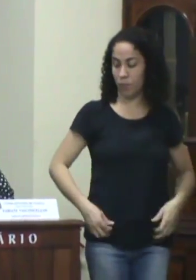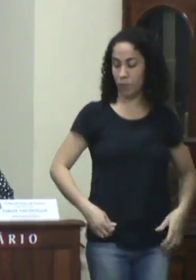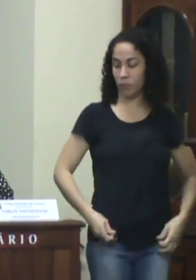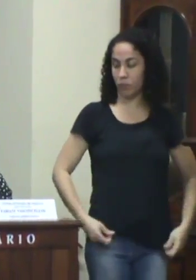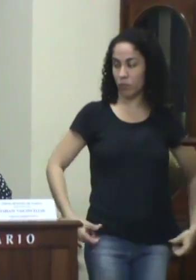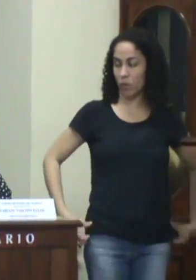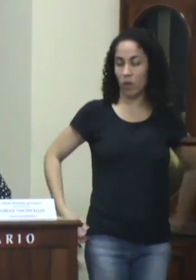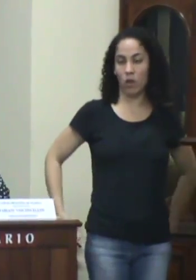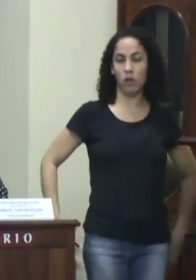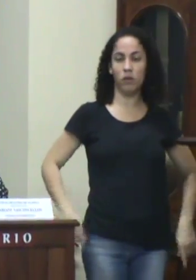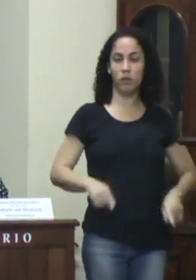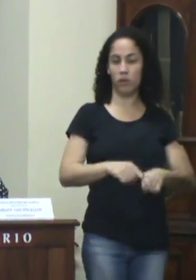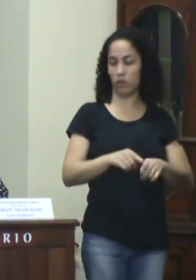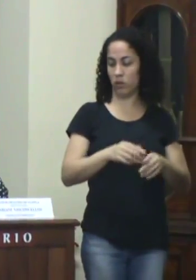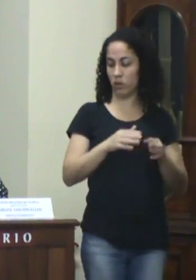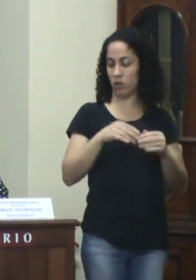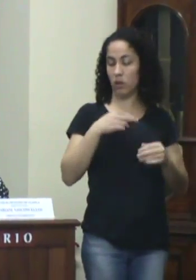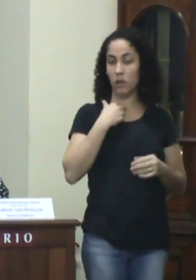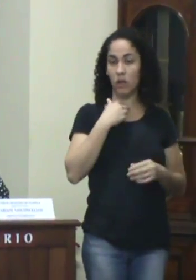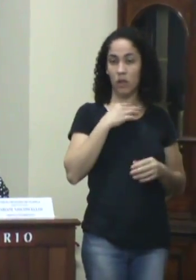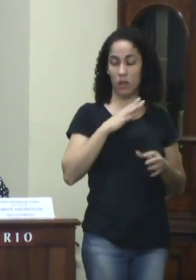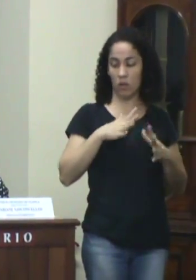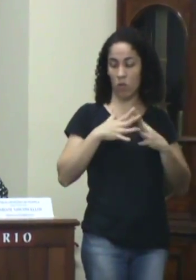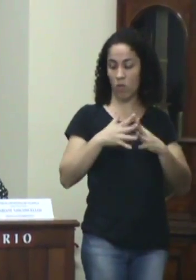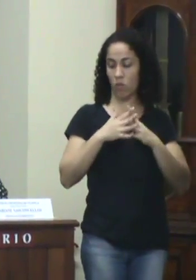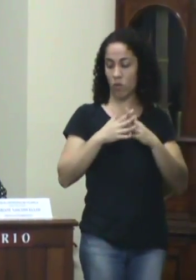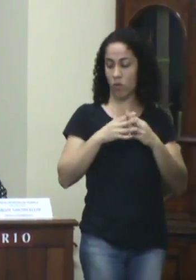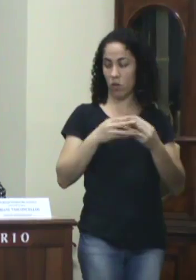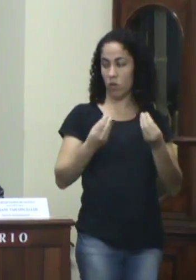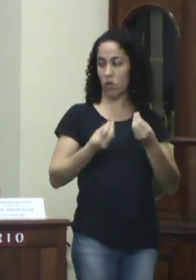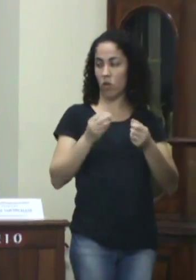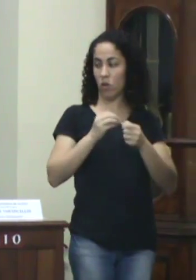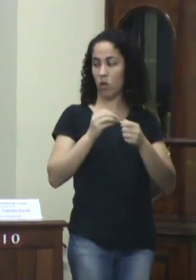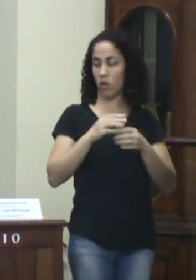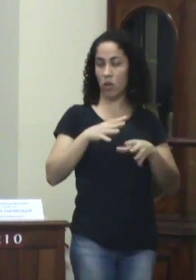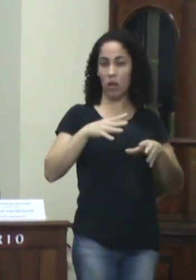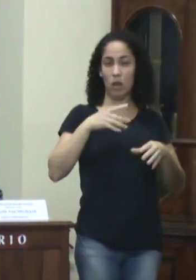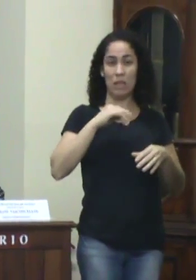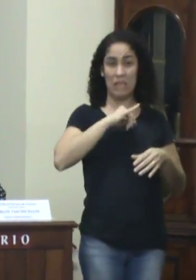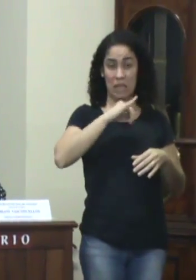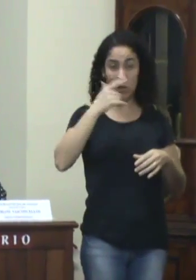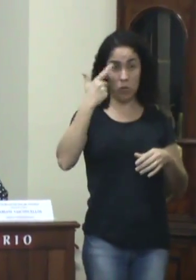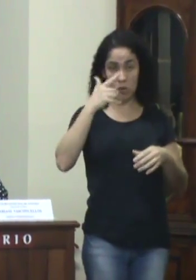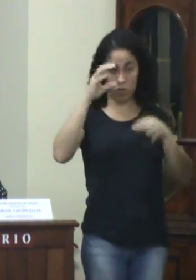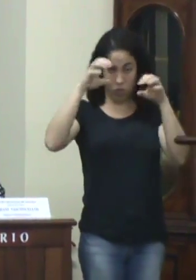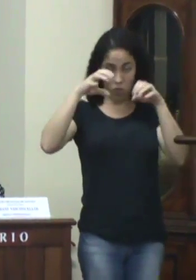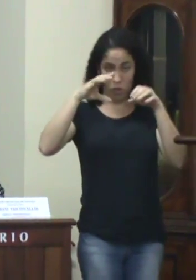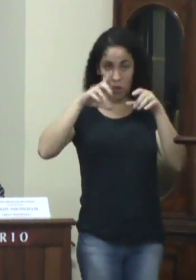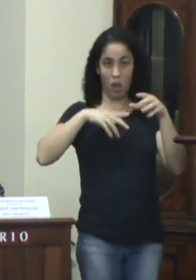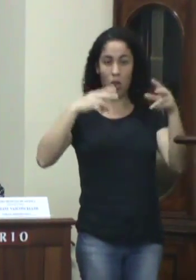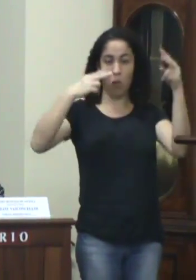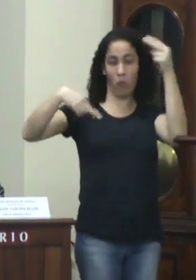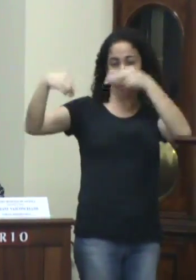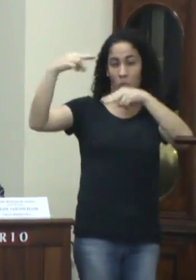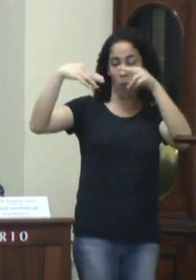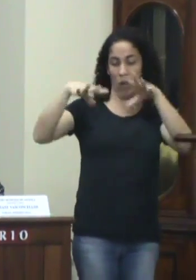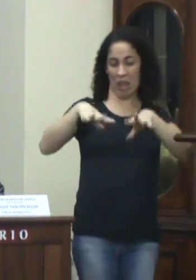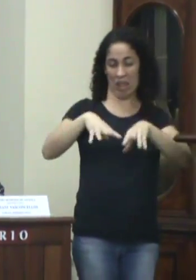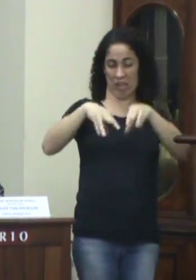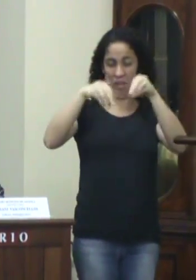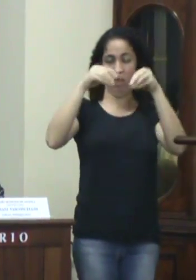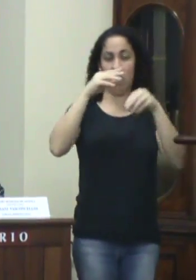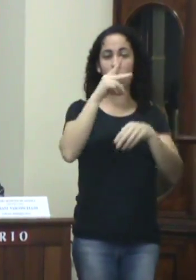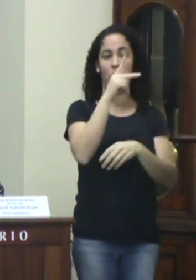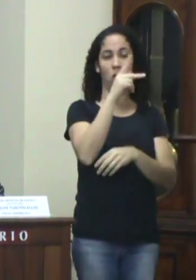Deve-se ter sensibilidade para reconhecer os transtornos causados aos moradores com lama, poeira, difícil acesso, entre outros.